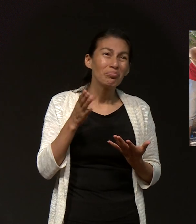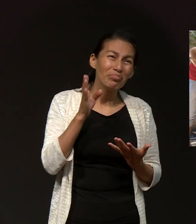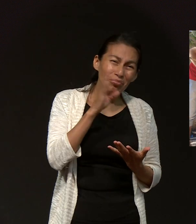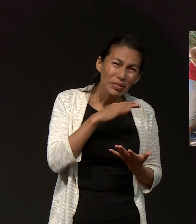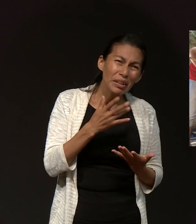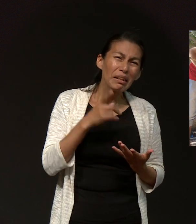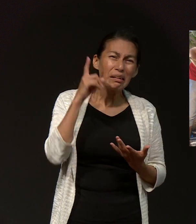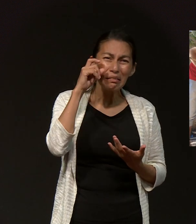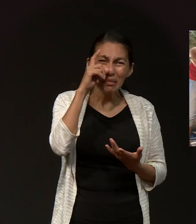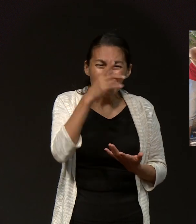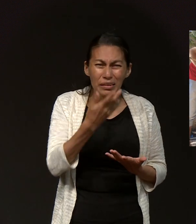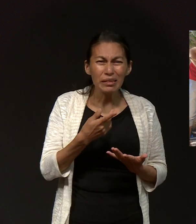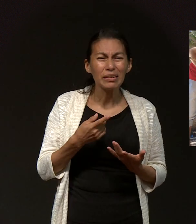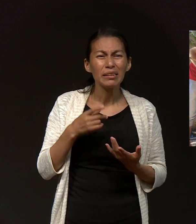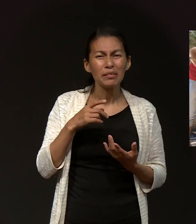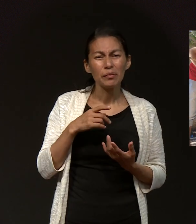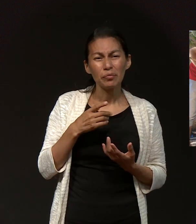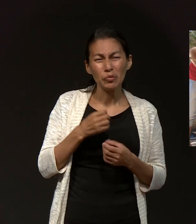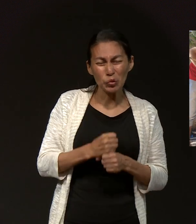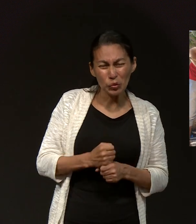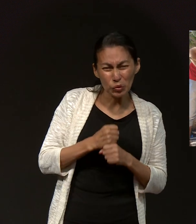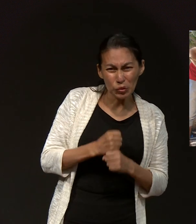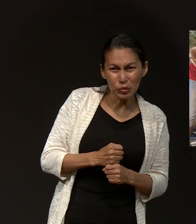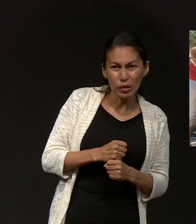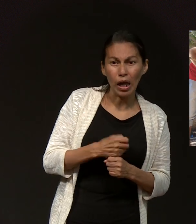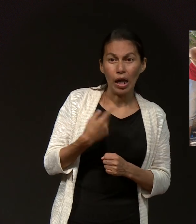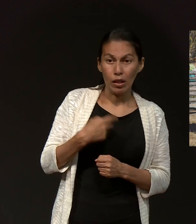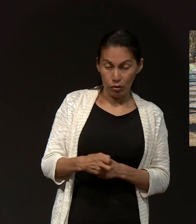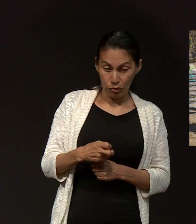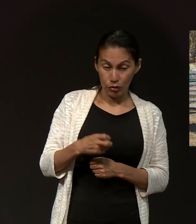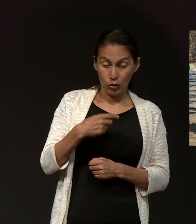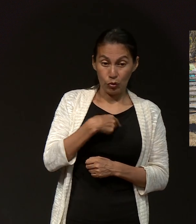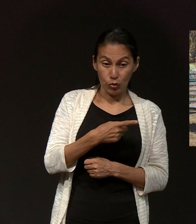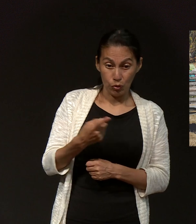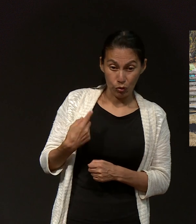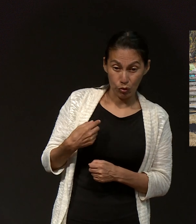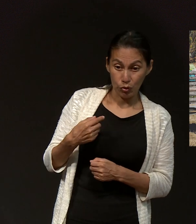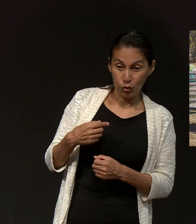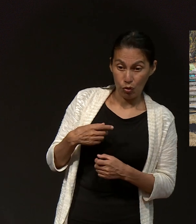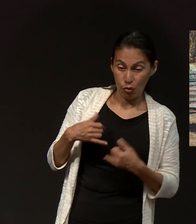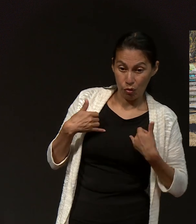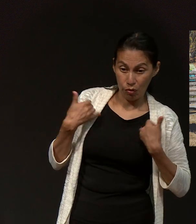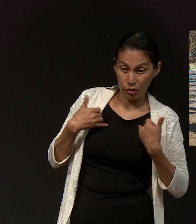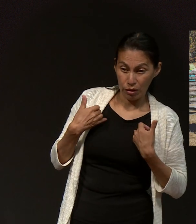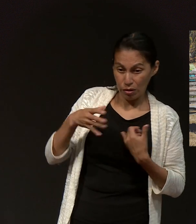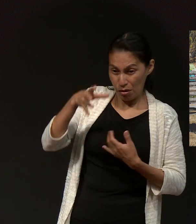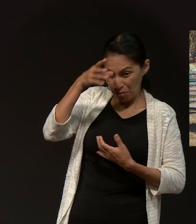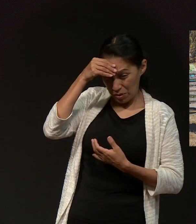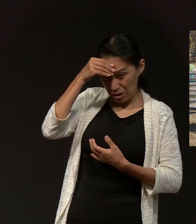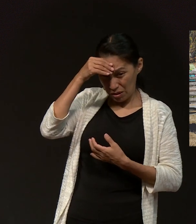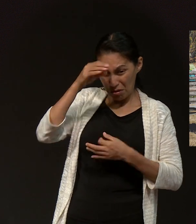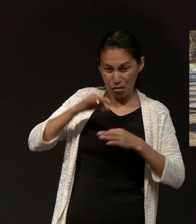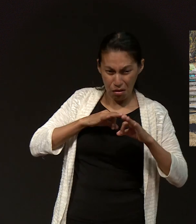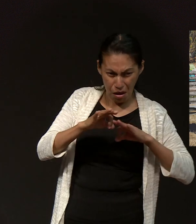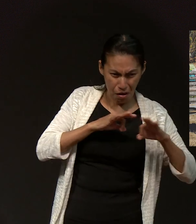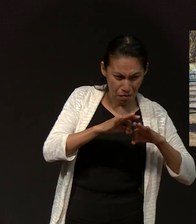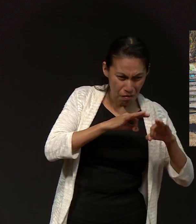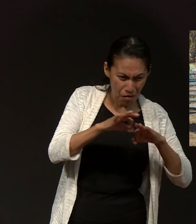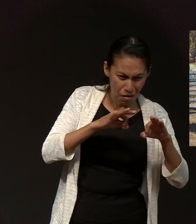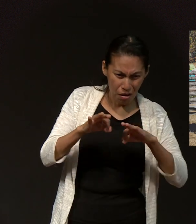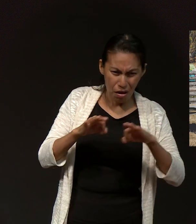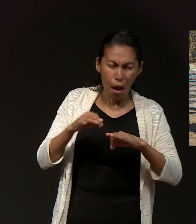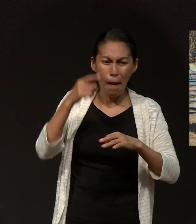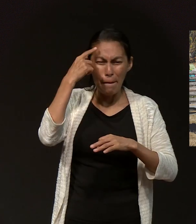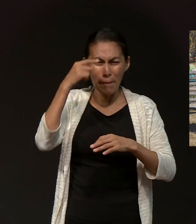vive en condiciones insalubres o de dificultad. Y a través del trabajo que los chicos aprenden en las aulas, van allí y lo